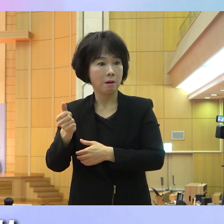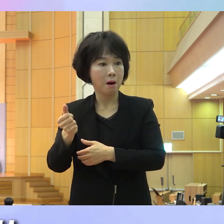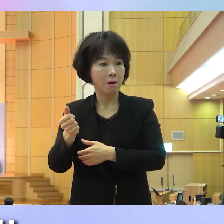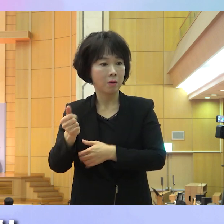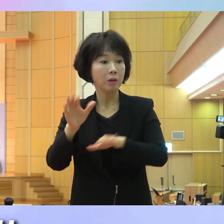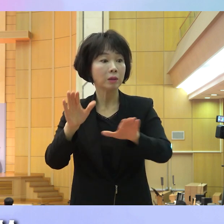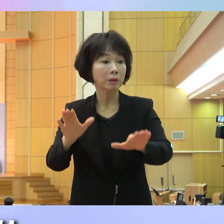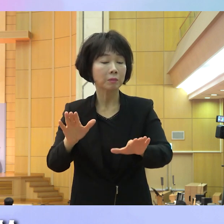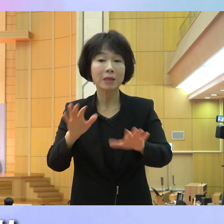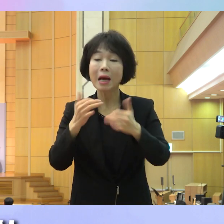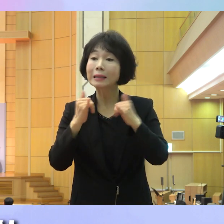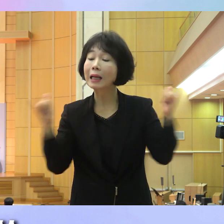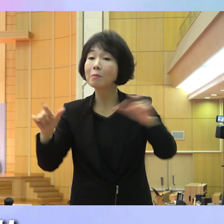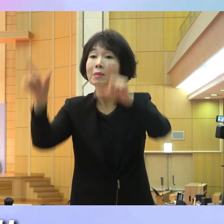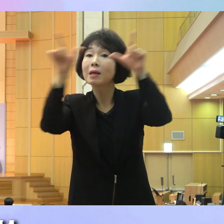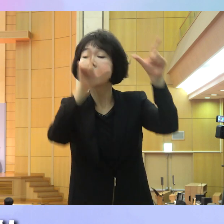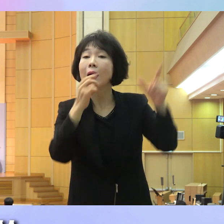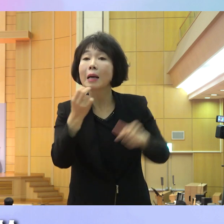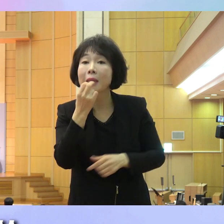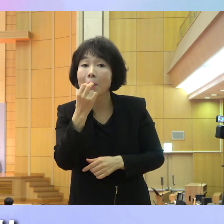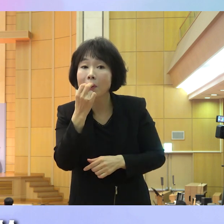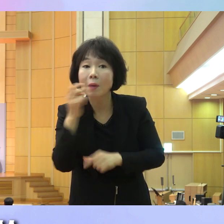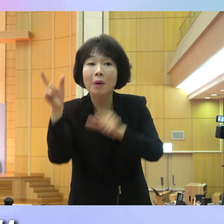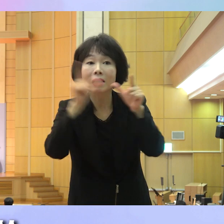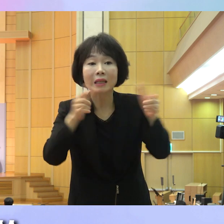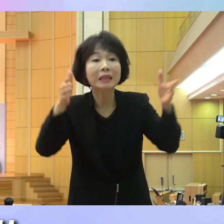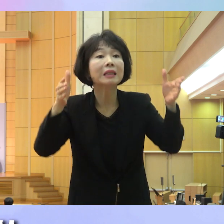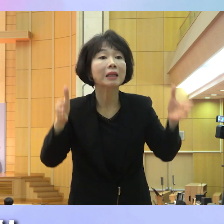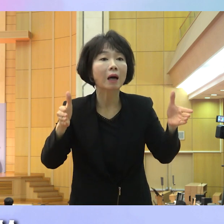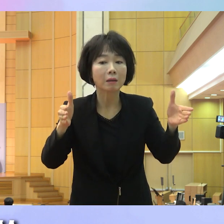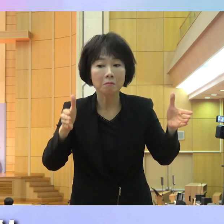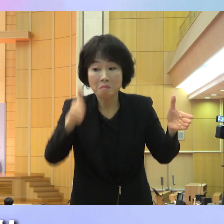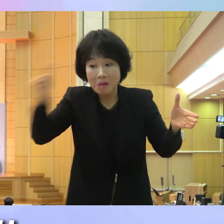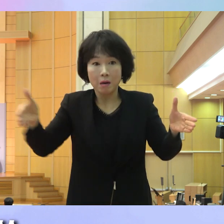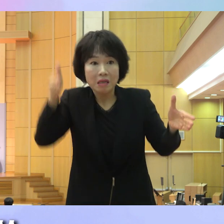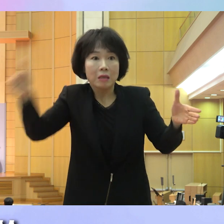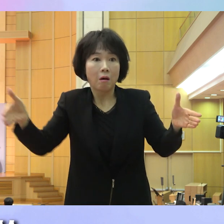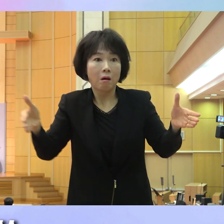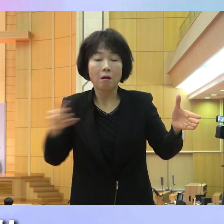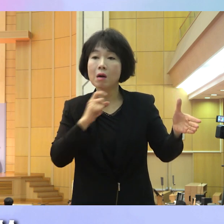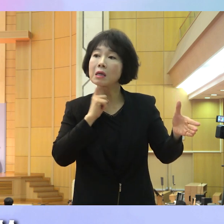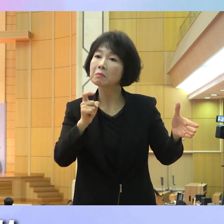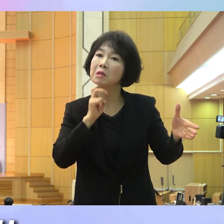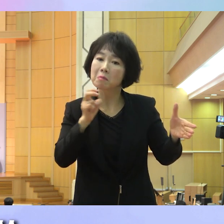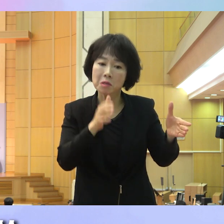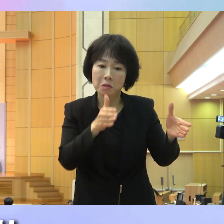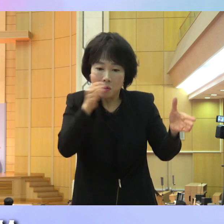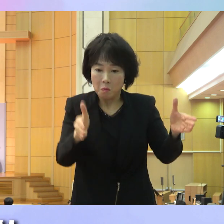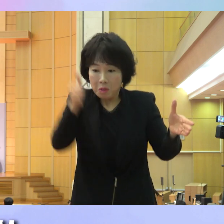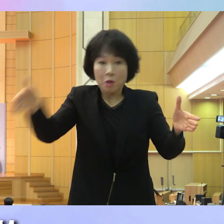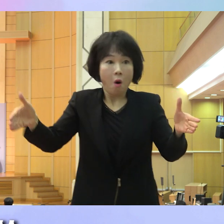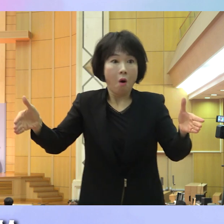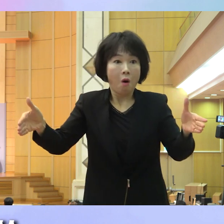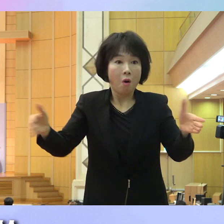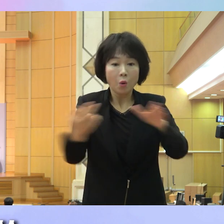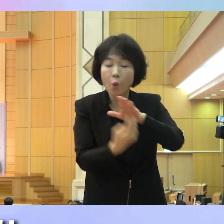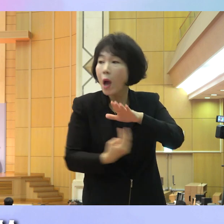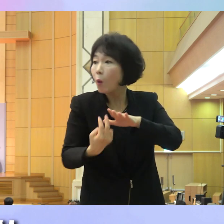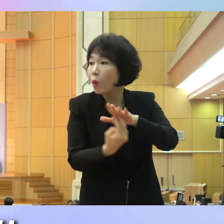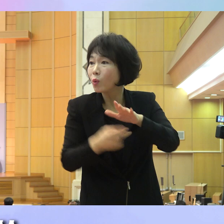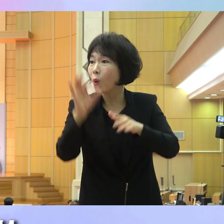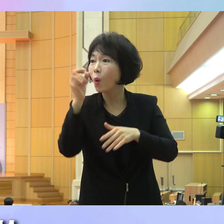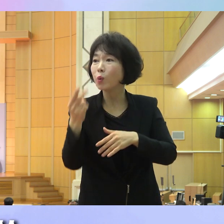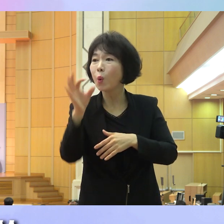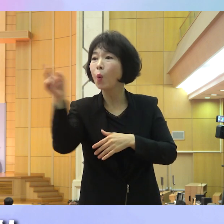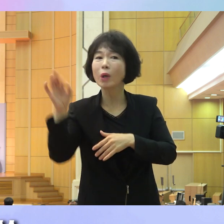수명이 늘어나긴 했으나 한 10년, 어떤 분은 5년 그냥 병원에서 아니면 요양병원에서 그냥 고생만